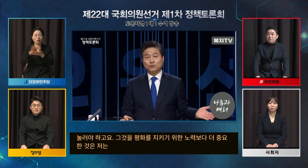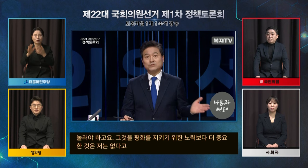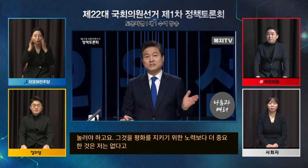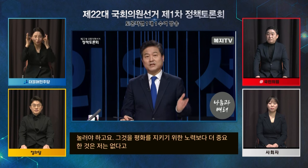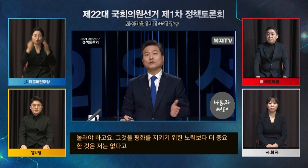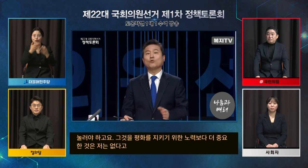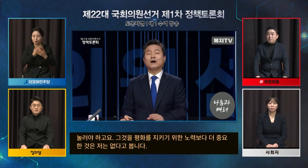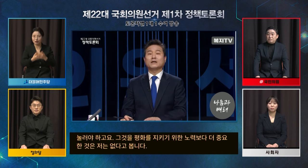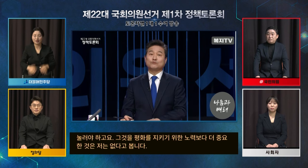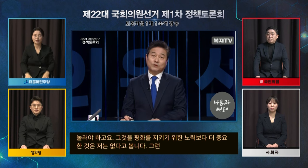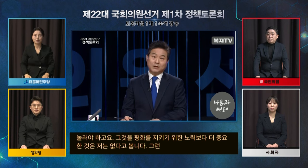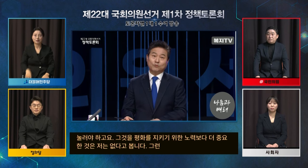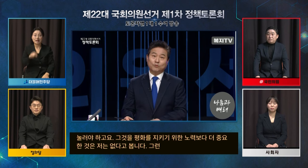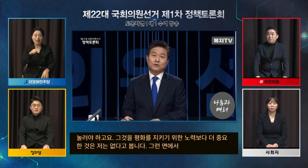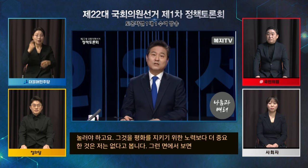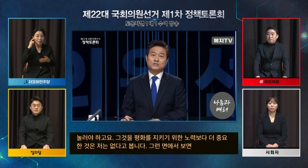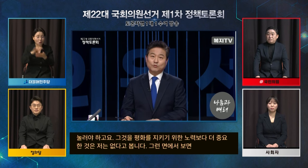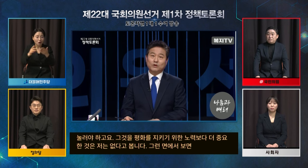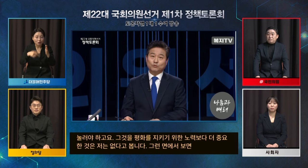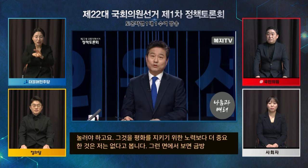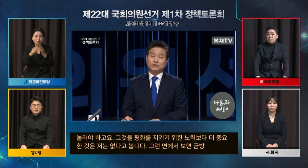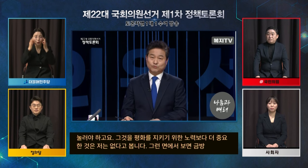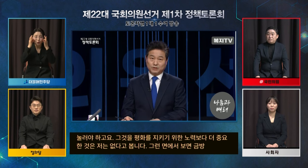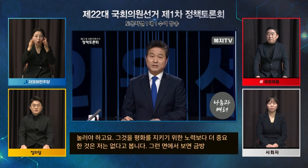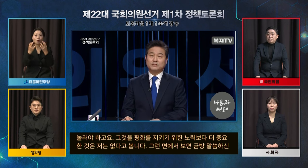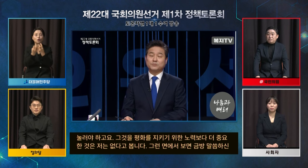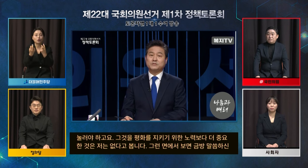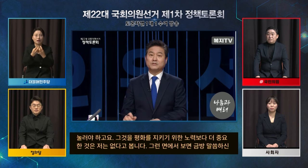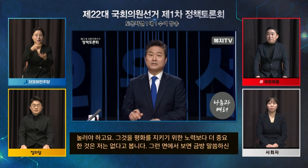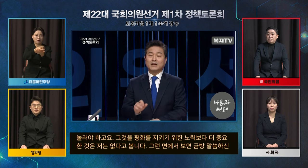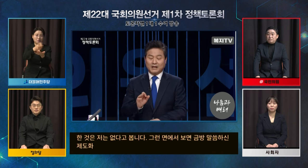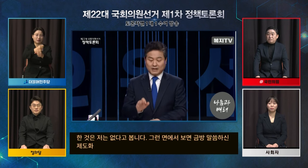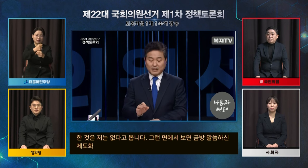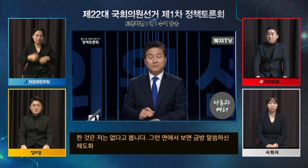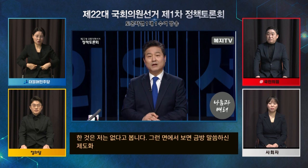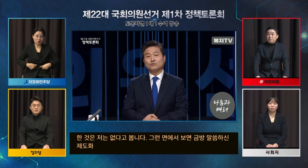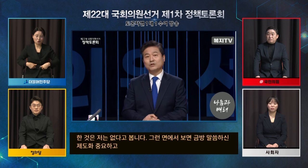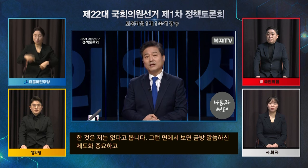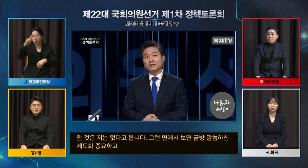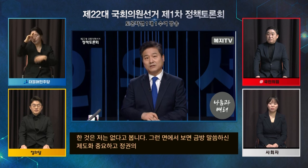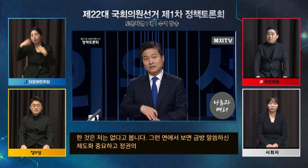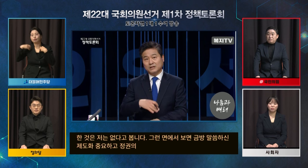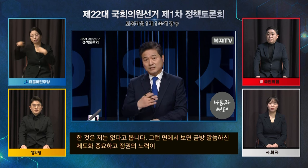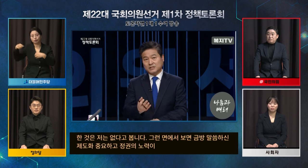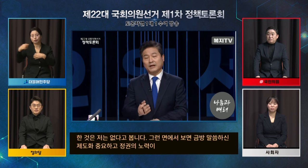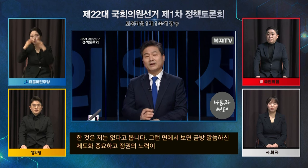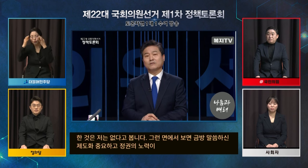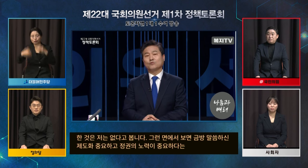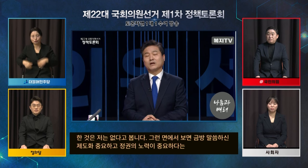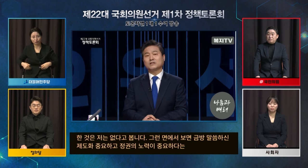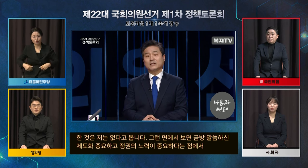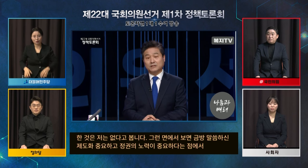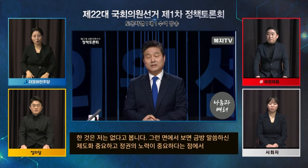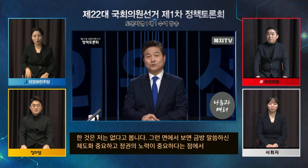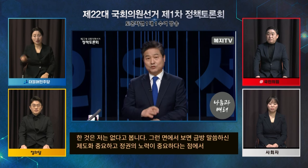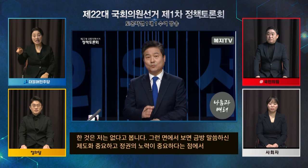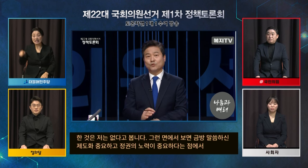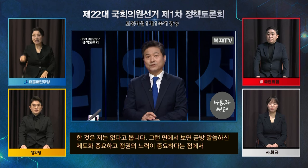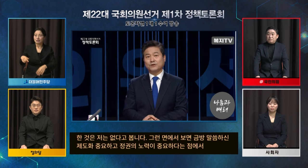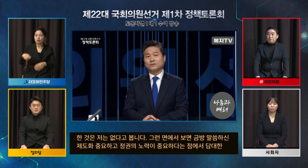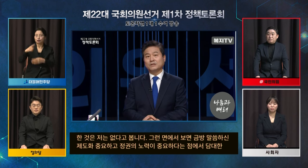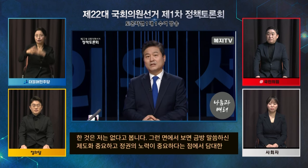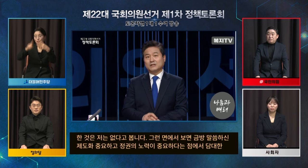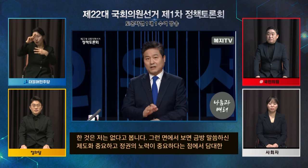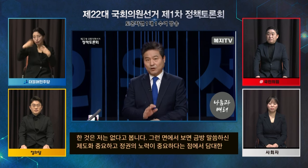말씀하신 대로 제도화 이게 중요하고 정권의 노력이 중요하다는 점에서 저는 아까 담대한 구상의 어떤 실행 과정이 있느냐고